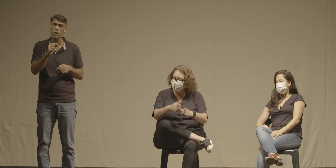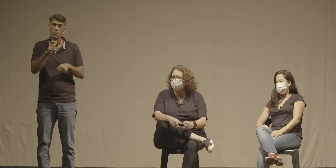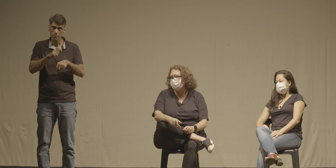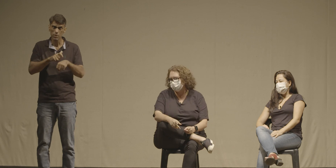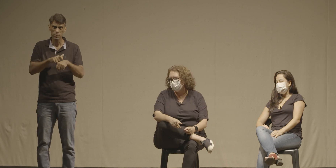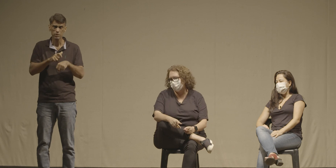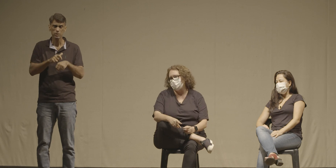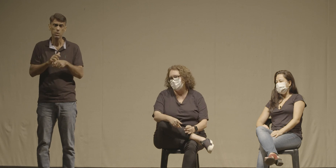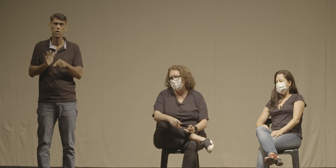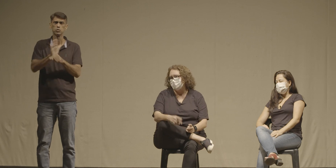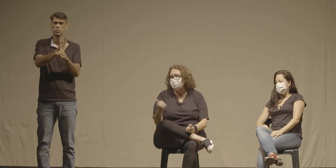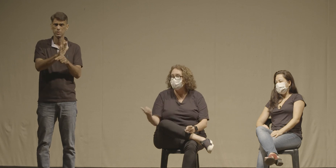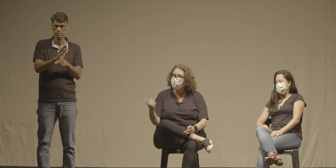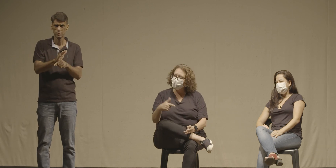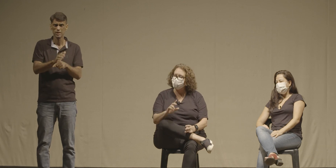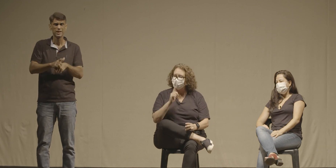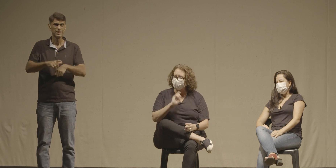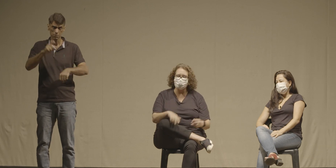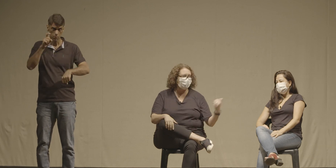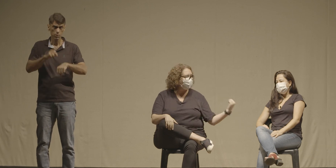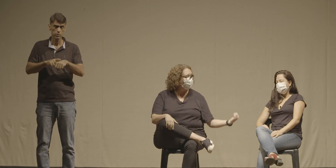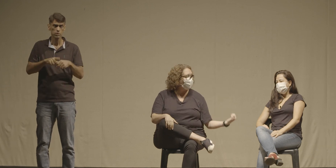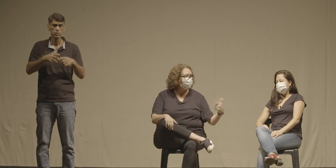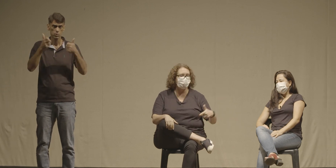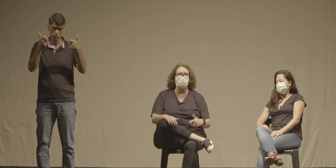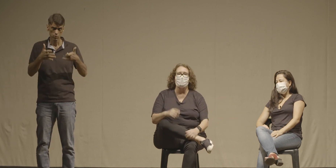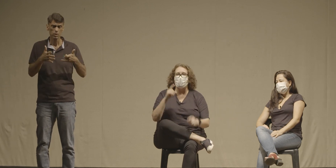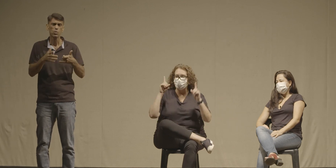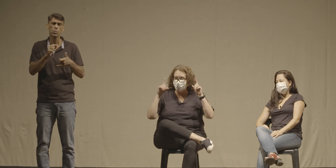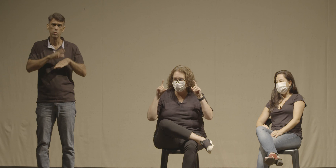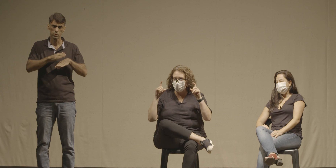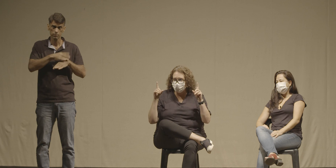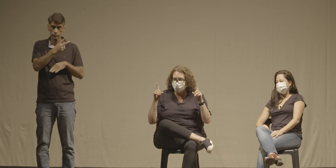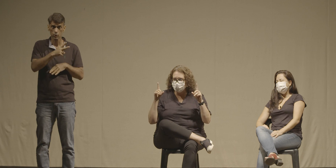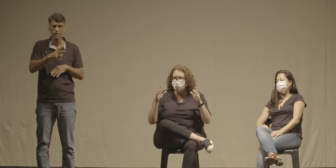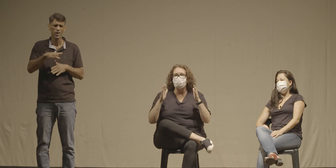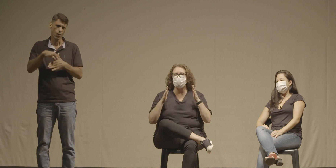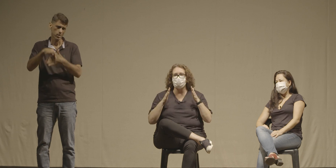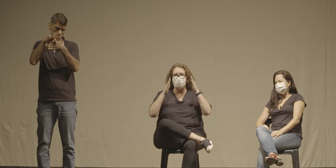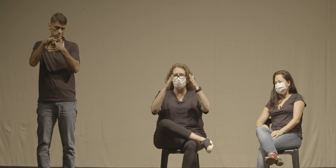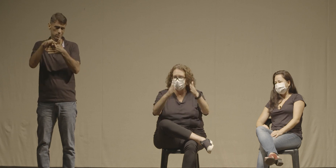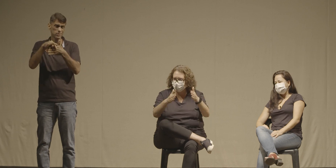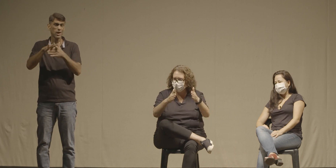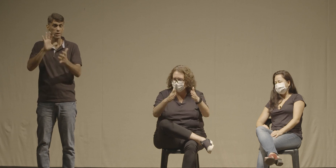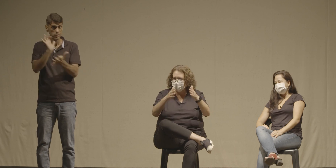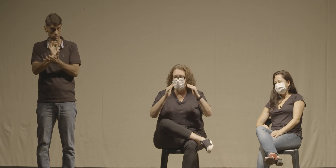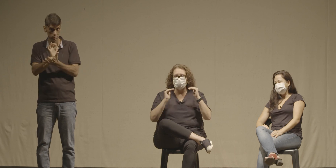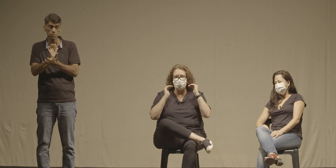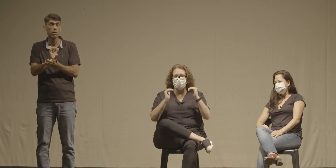ele tiver que contribuir. E não no momento em que ela está lá enquanto a líder de uma